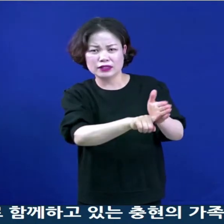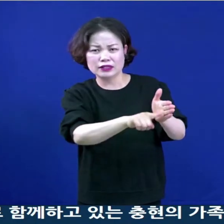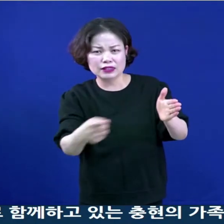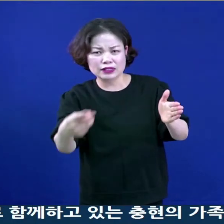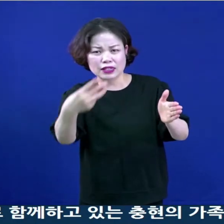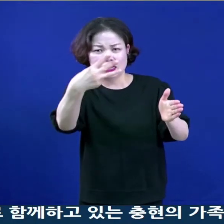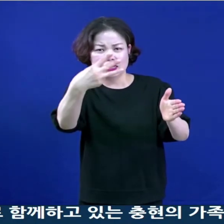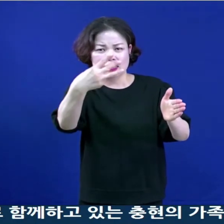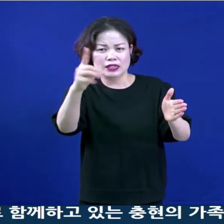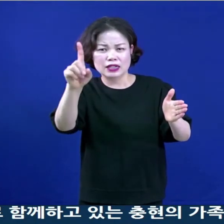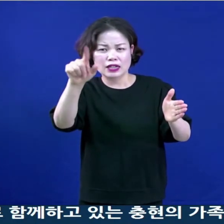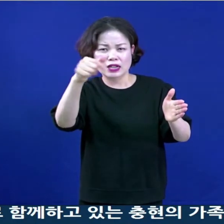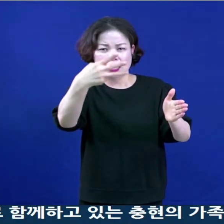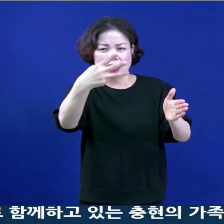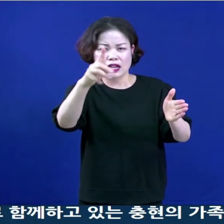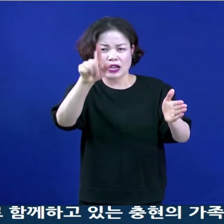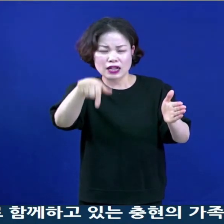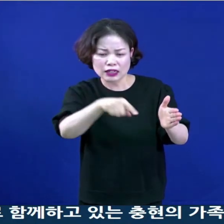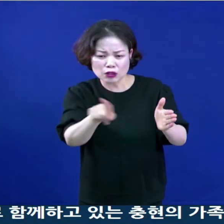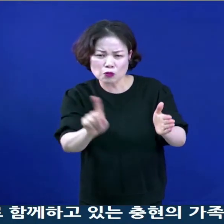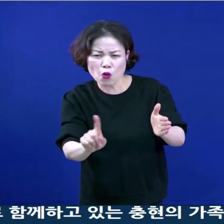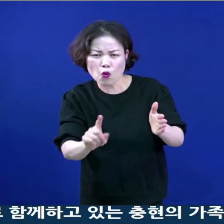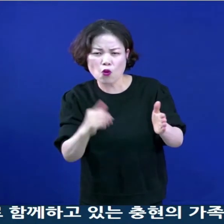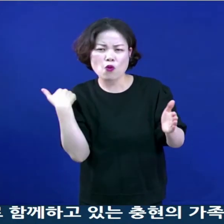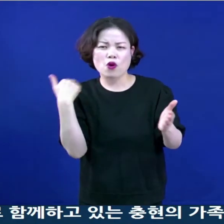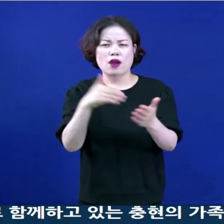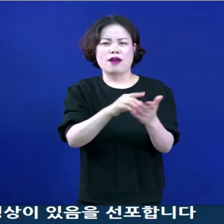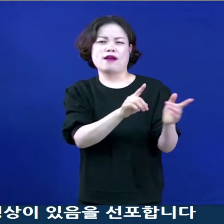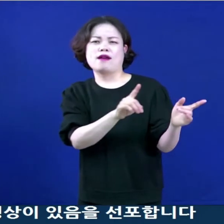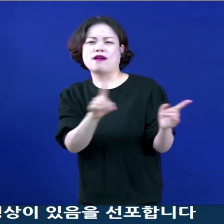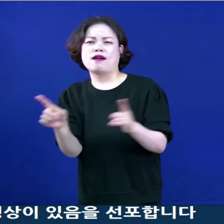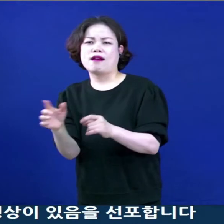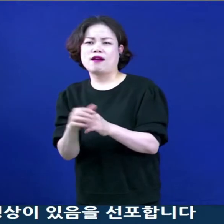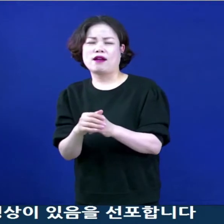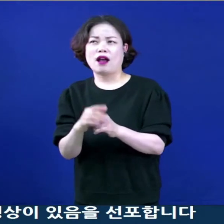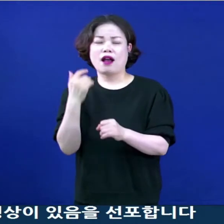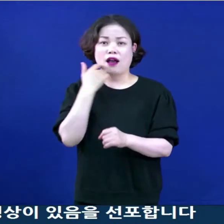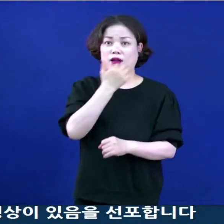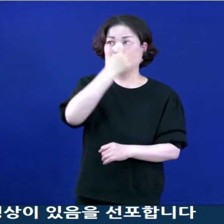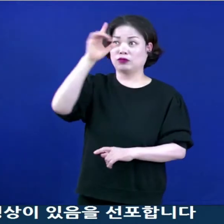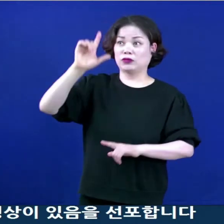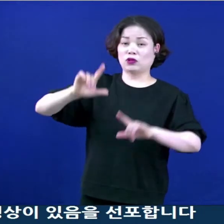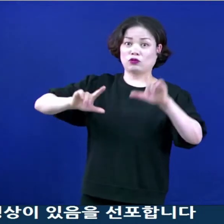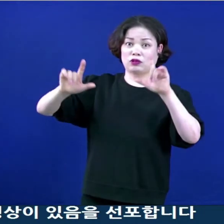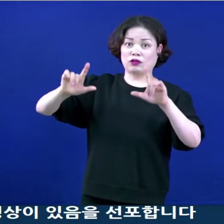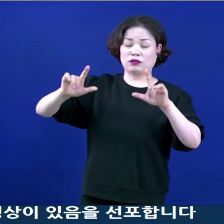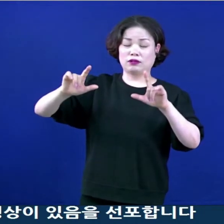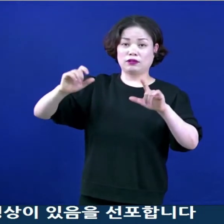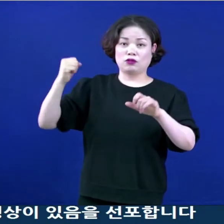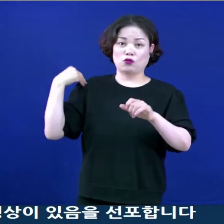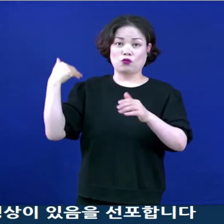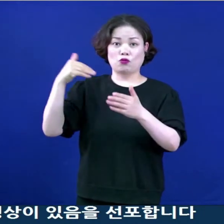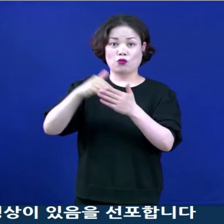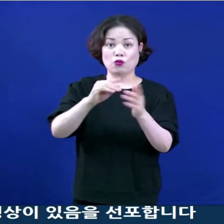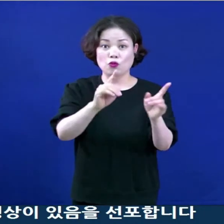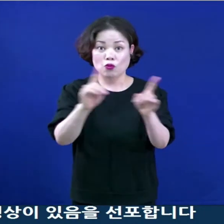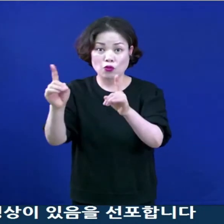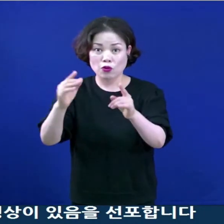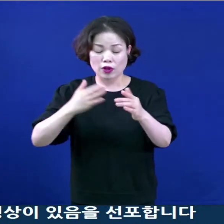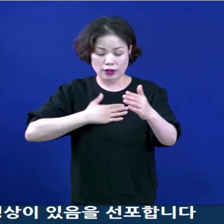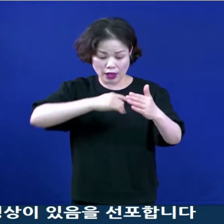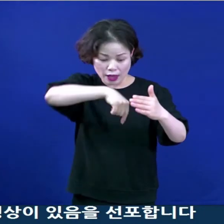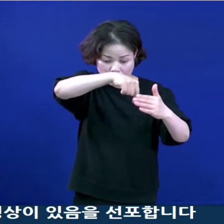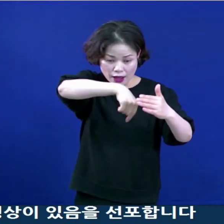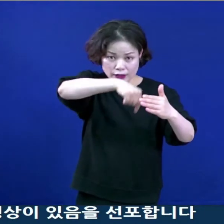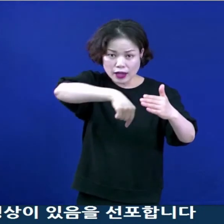것을 회복시키실 때 무엇을 회복시키시냐? 그 아름다운 모양과 형상을 회복시키신다. 내 안에, 우리